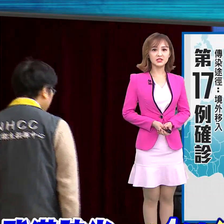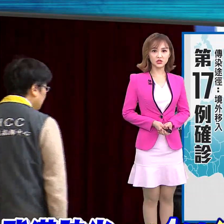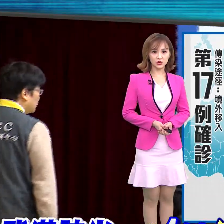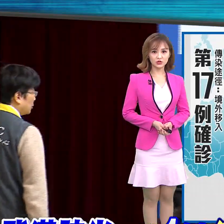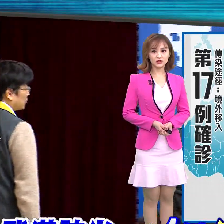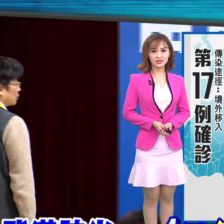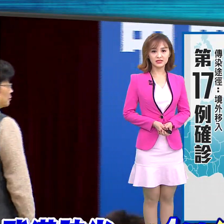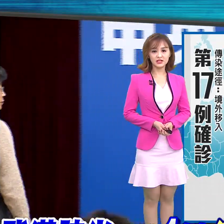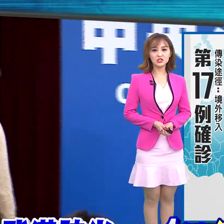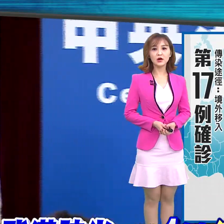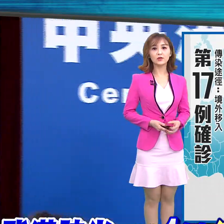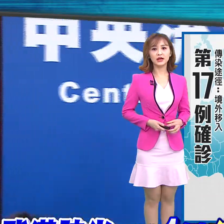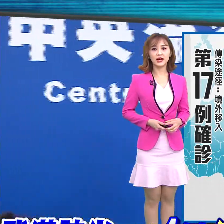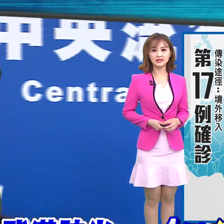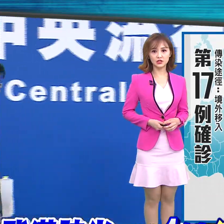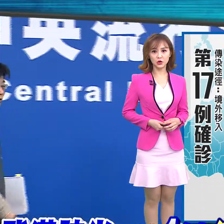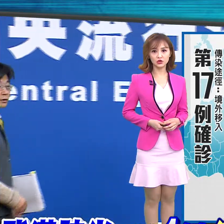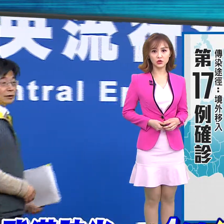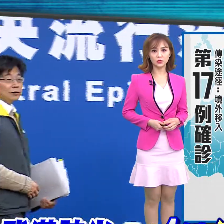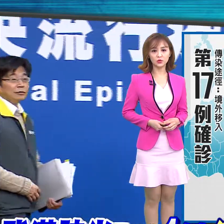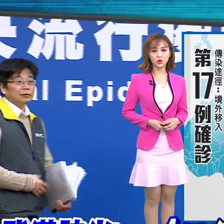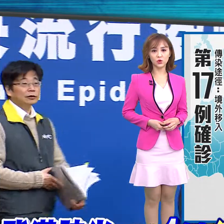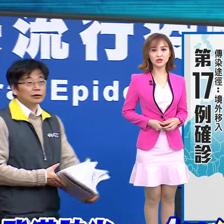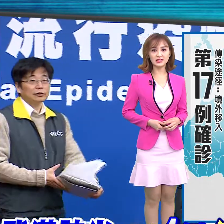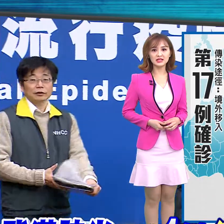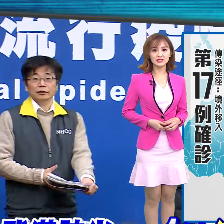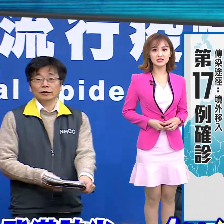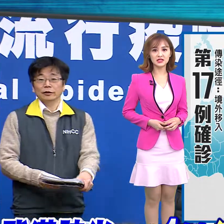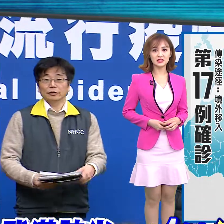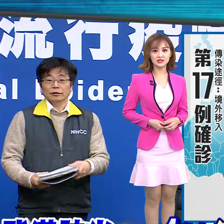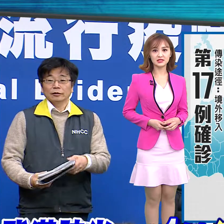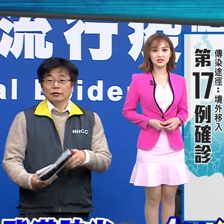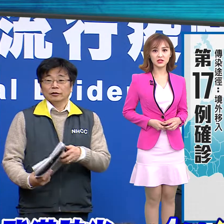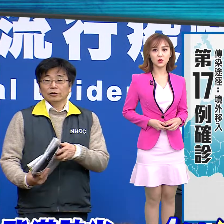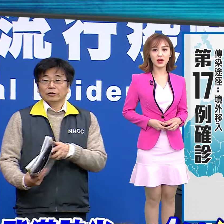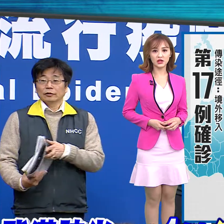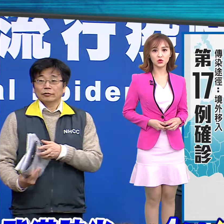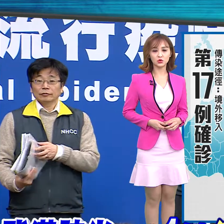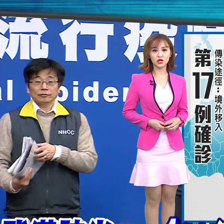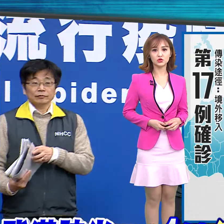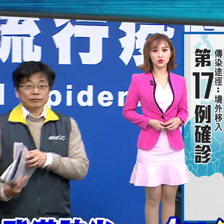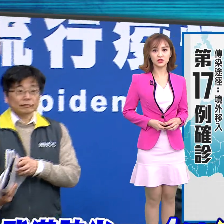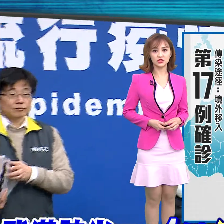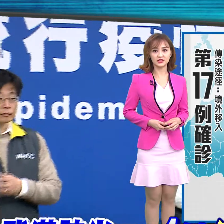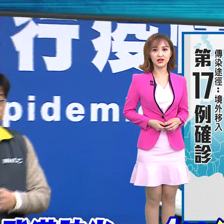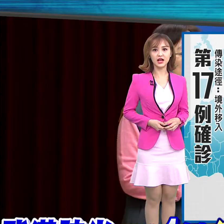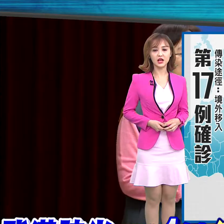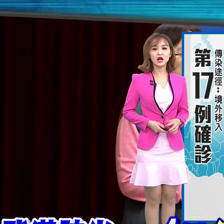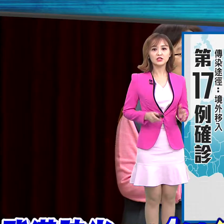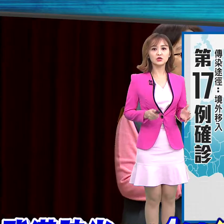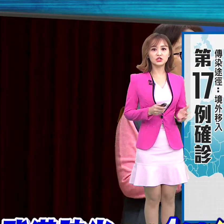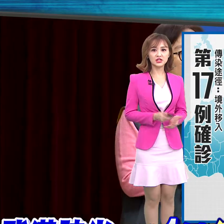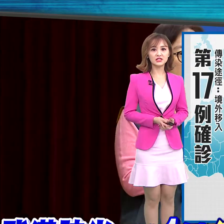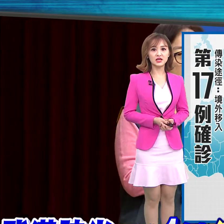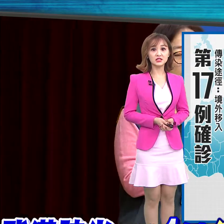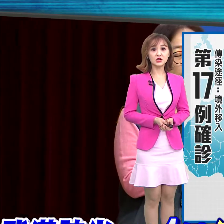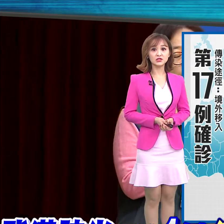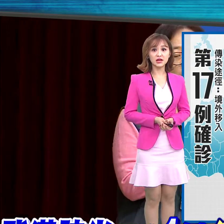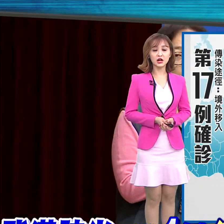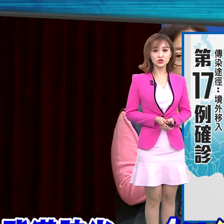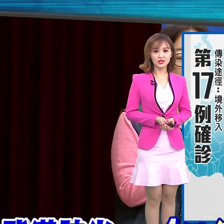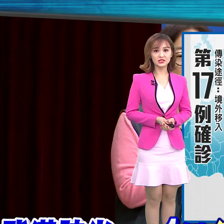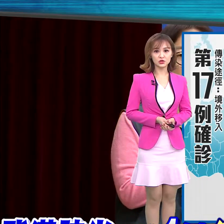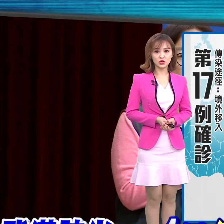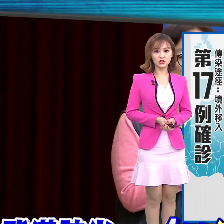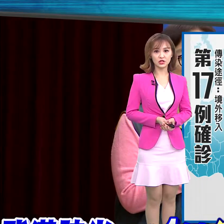中央流行疫情指挥中心今天上午也开记者会，宣布我国再新增一起境外移入的确诊个案，就是日前经